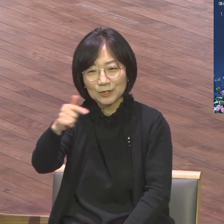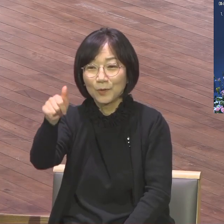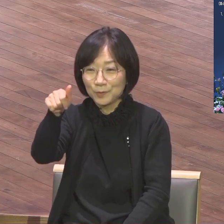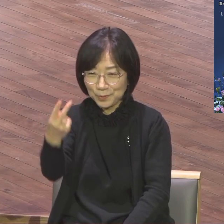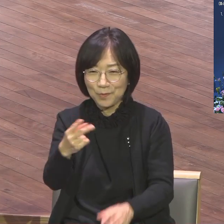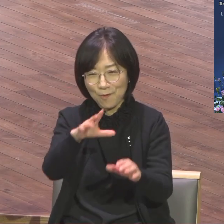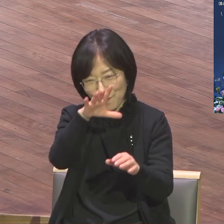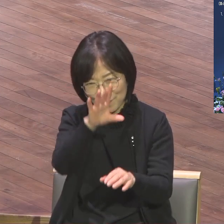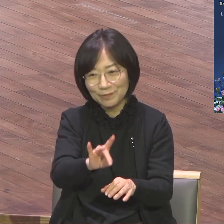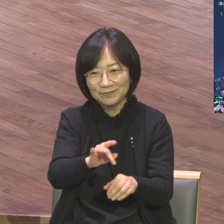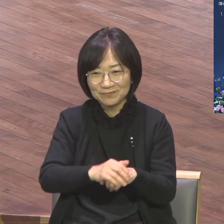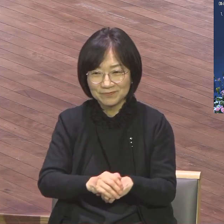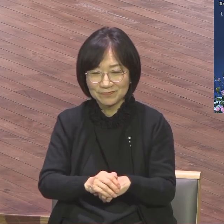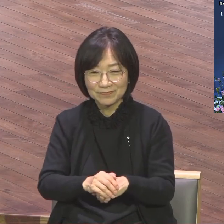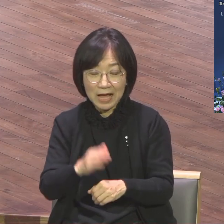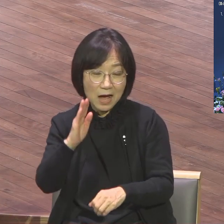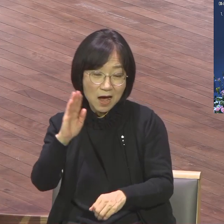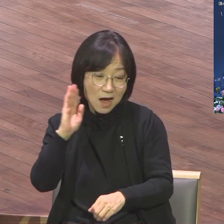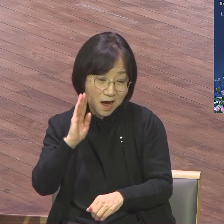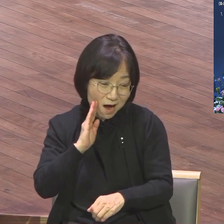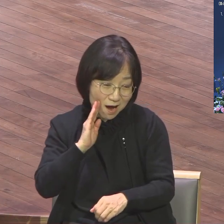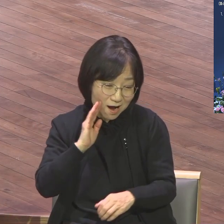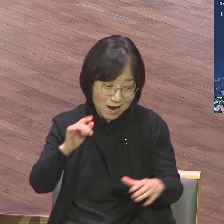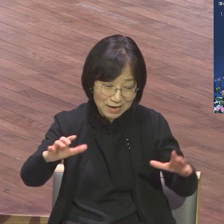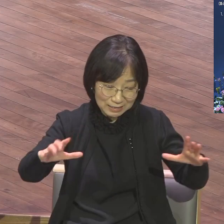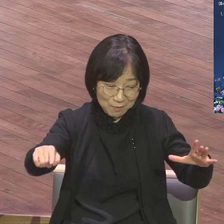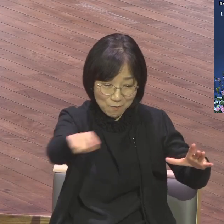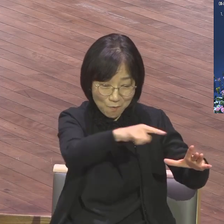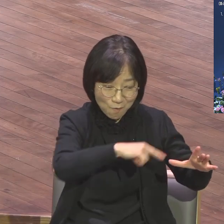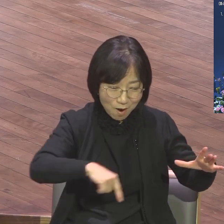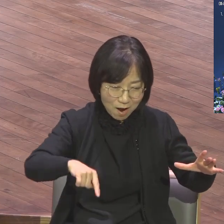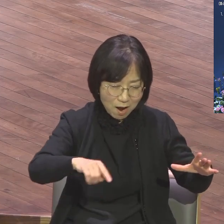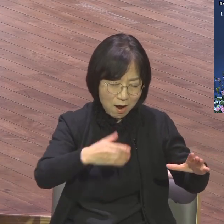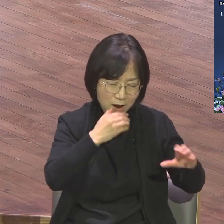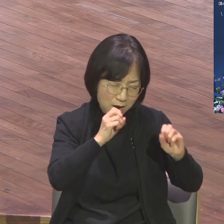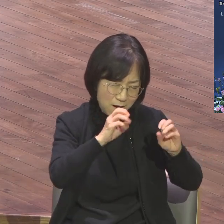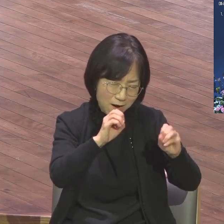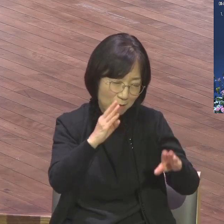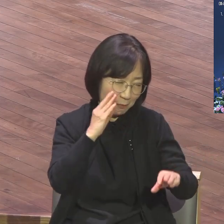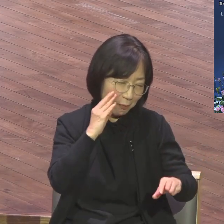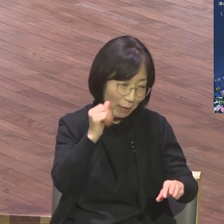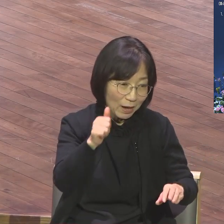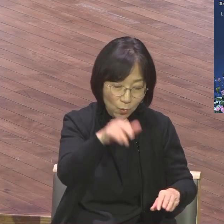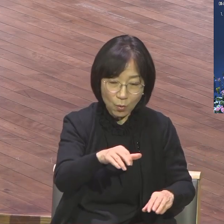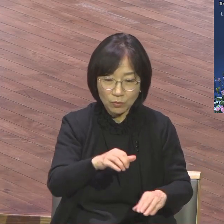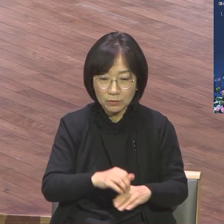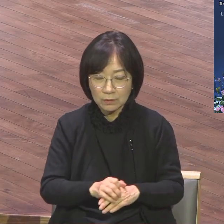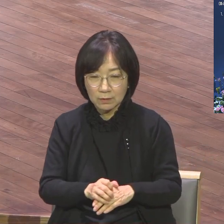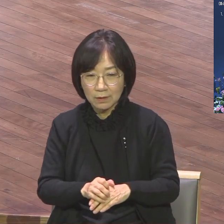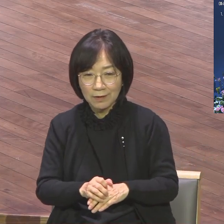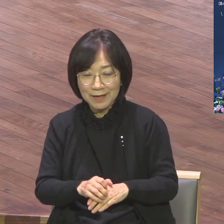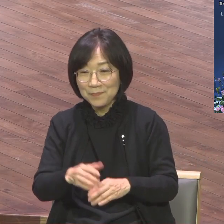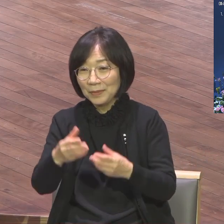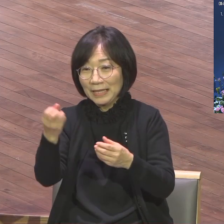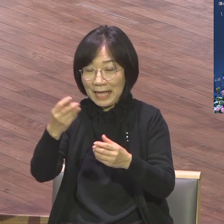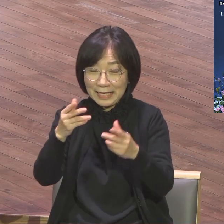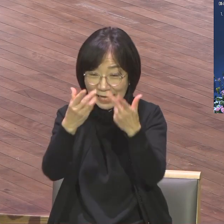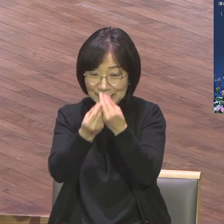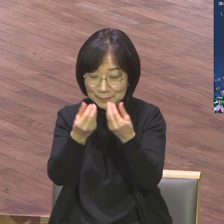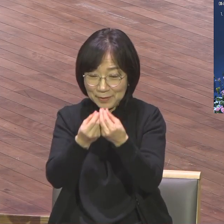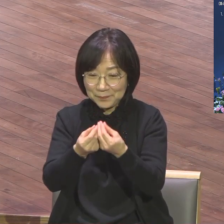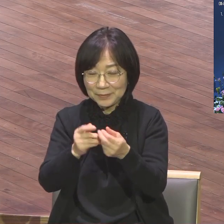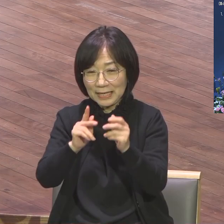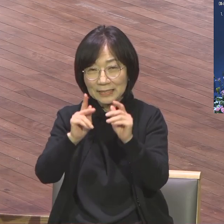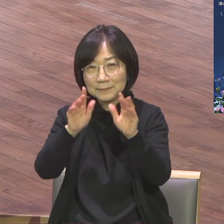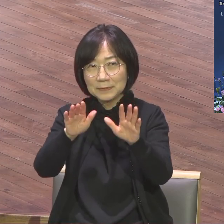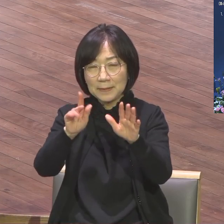정말 황금 어장이고 동시에 빈 곳이죠. 필리핀 팔라완에서 현지 농인들을 세우는